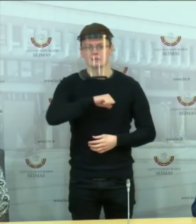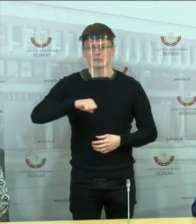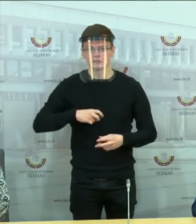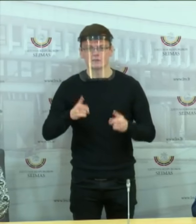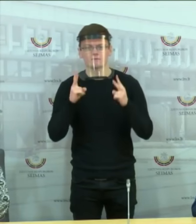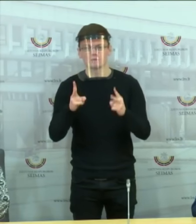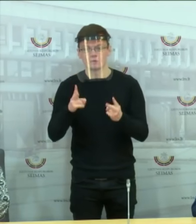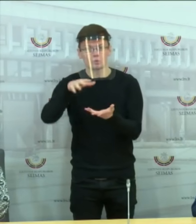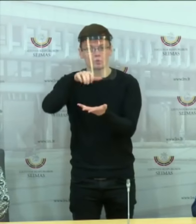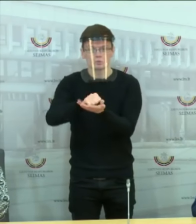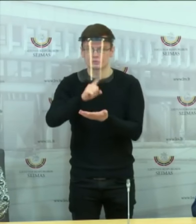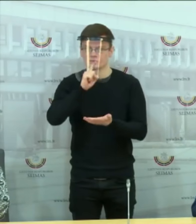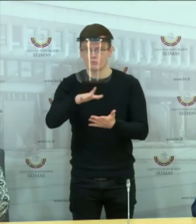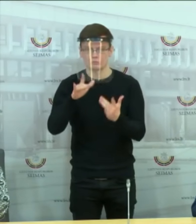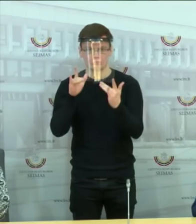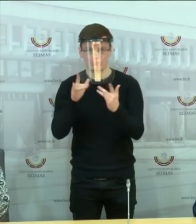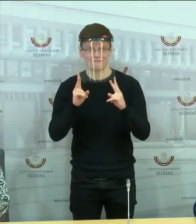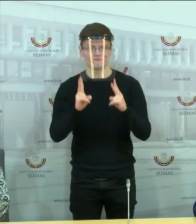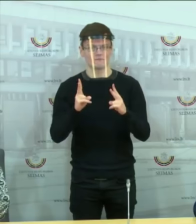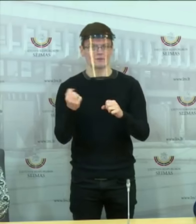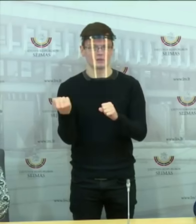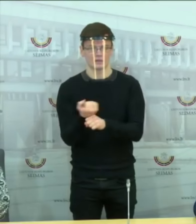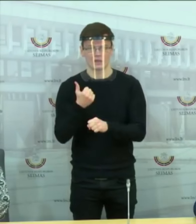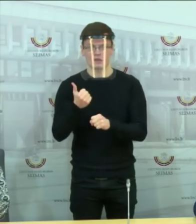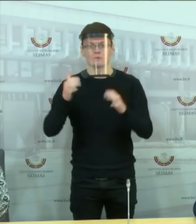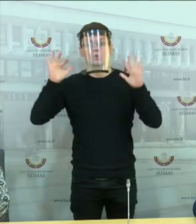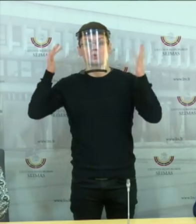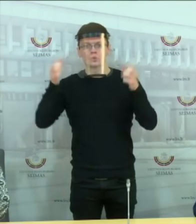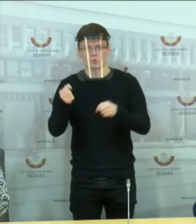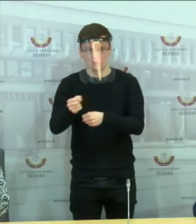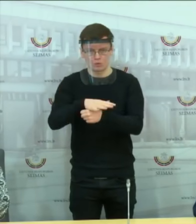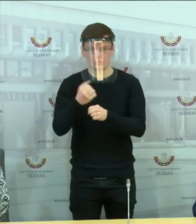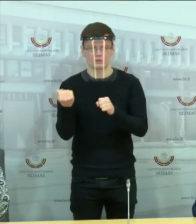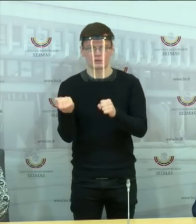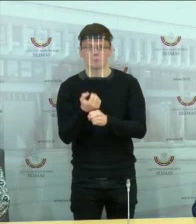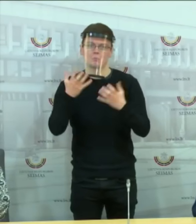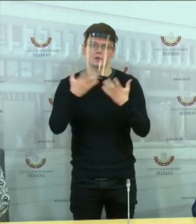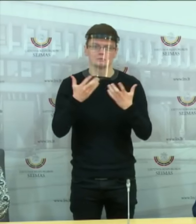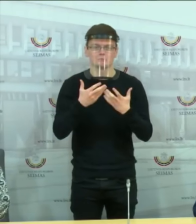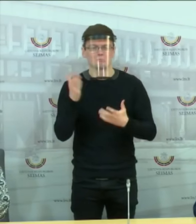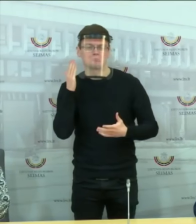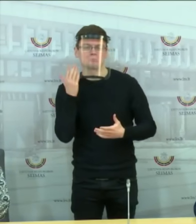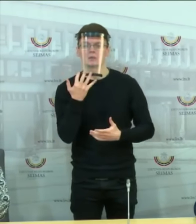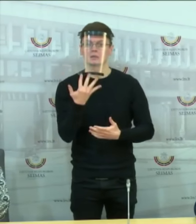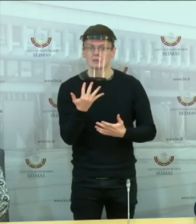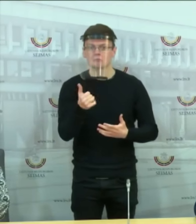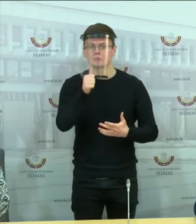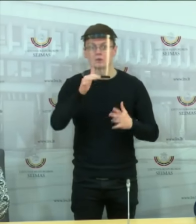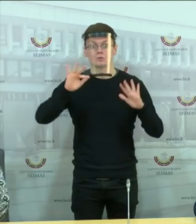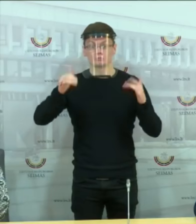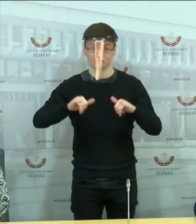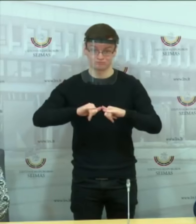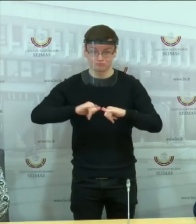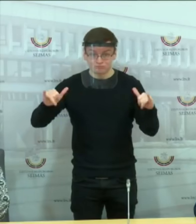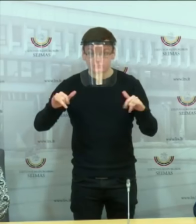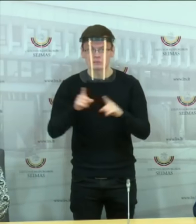rezervą, neužimtą. Jisai privalės būti paskaičiavus pagal tuos galimus scenarijus tam, kad jeigu įvyktų tie